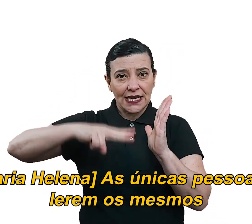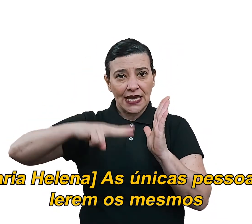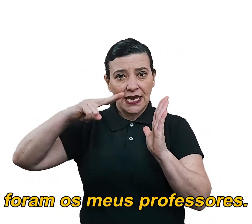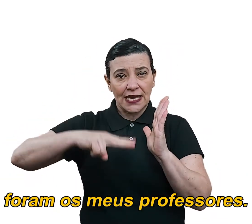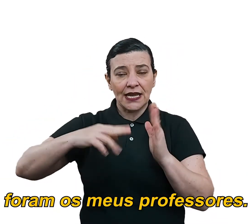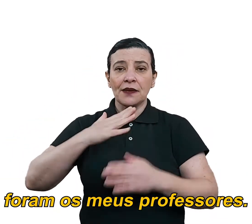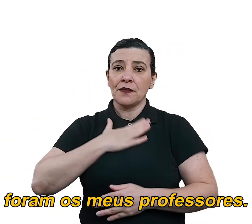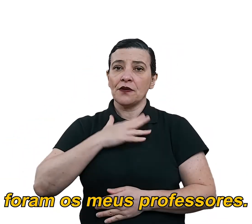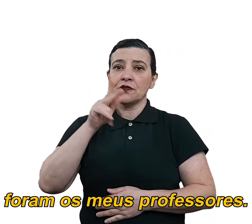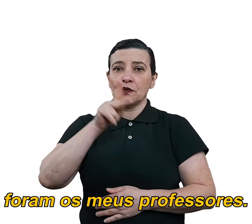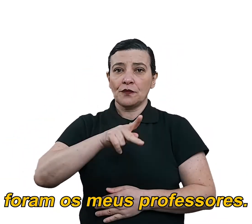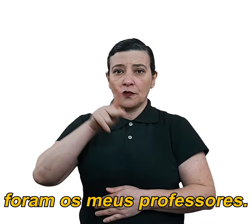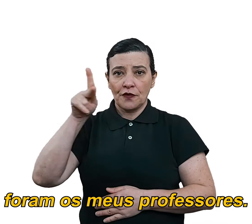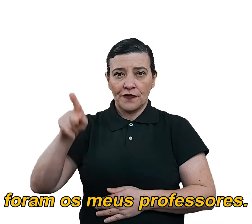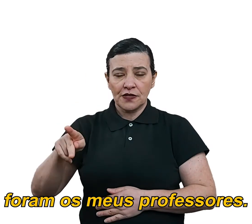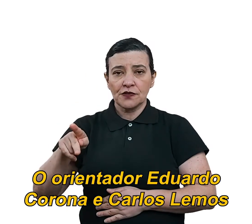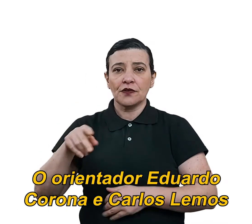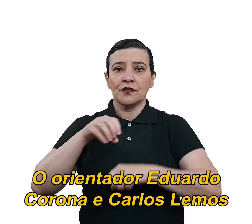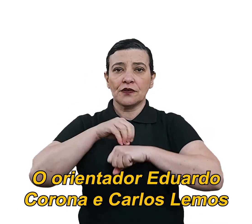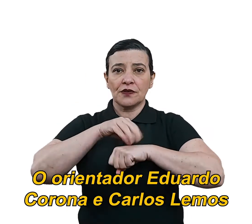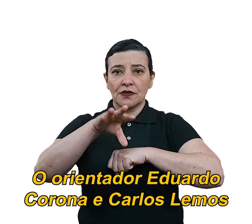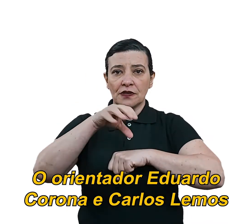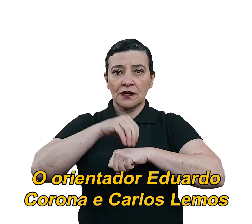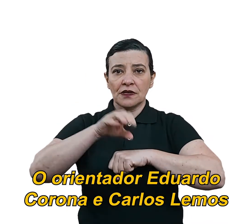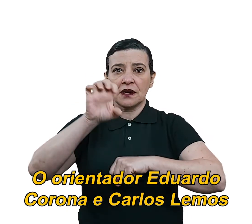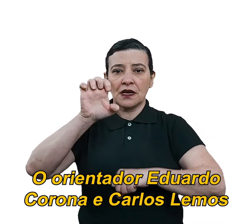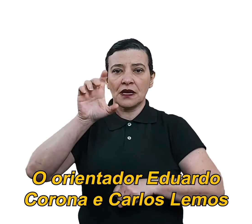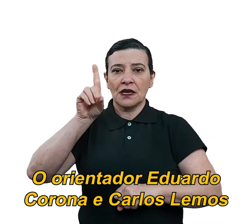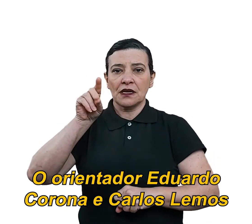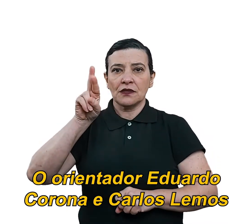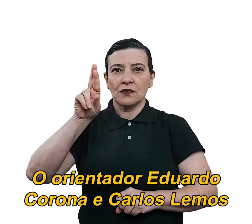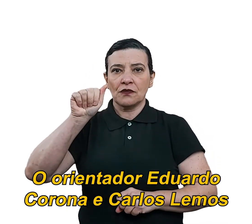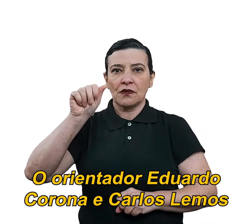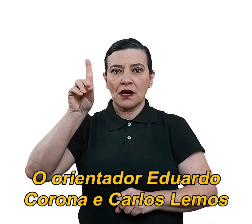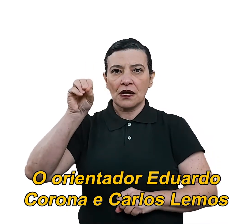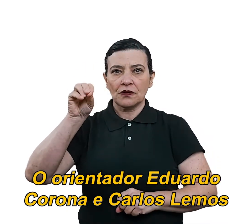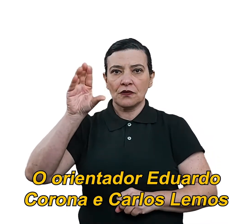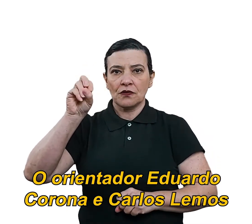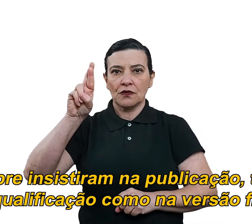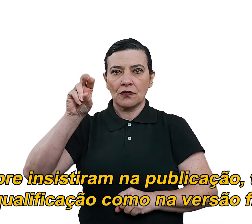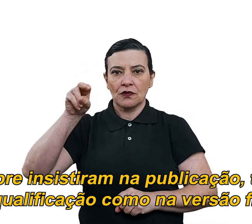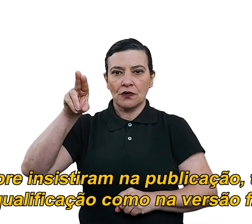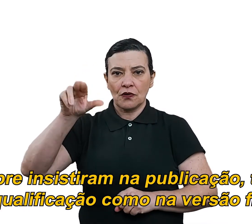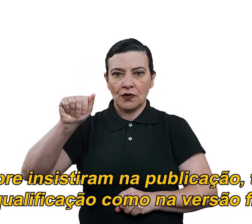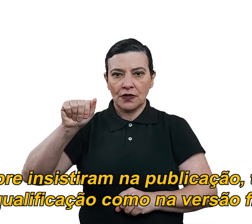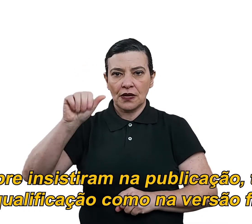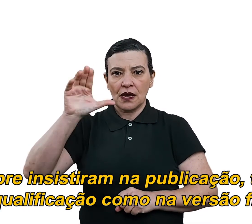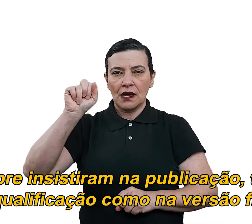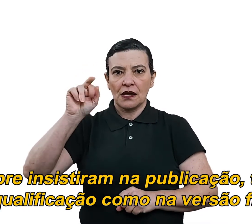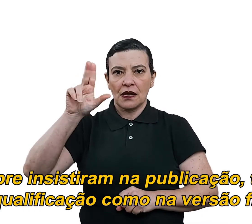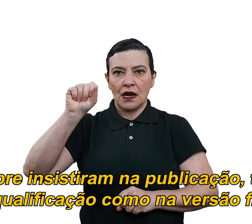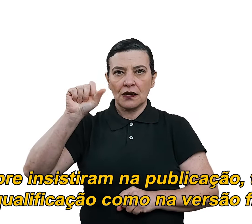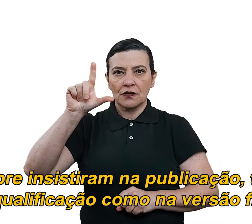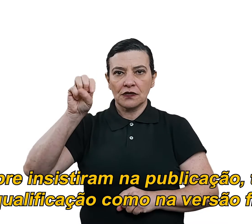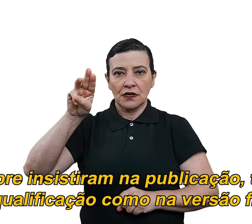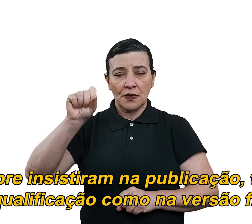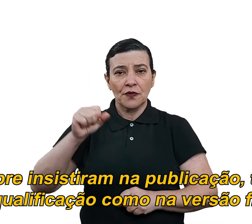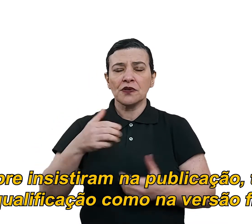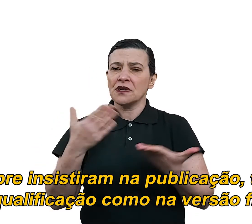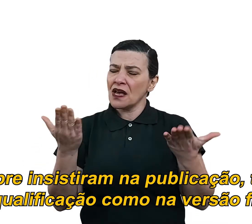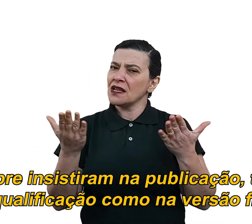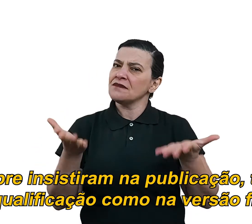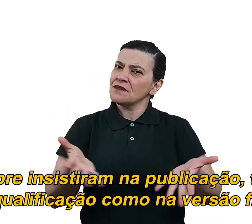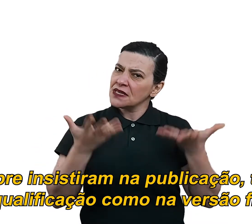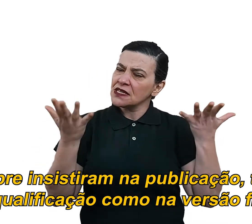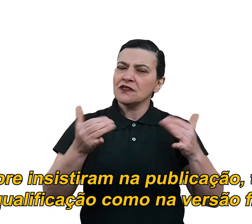os mesmos foram meus professores, o orientador Eduardo Corona e Carlos Lemos. Sempre insistiram na